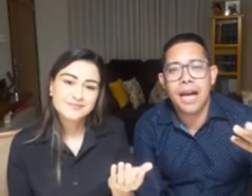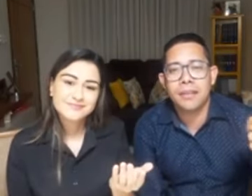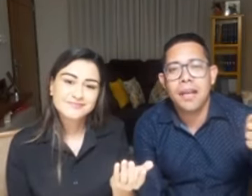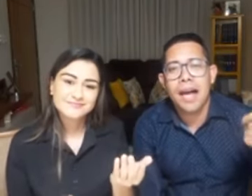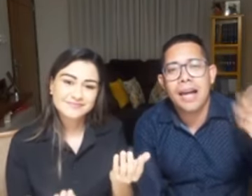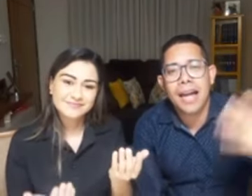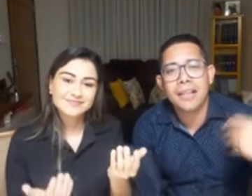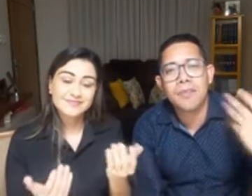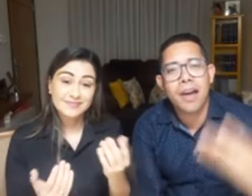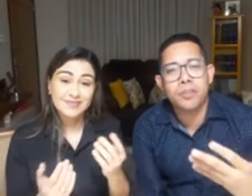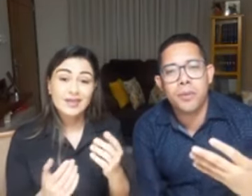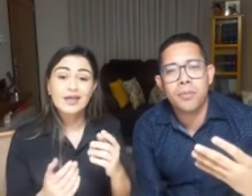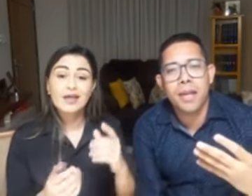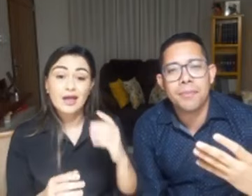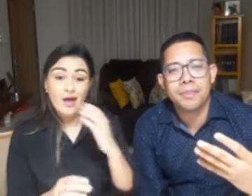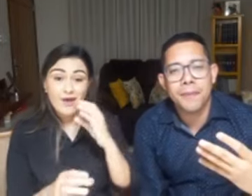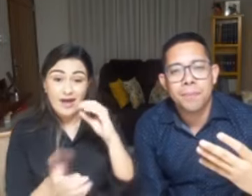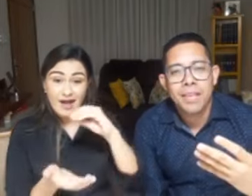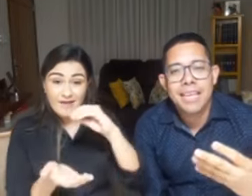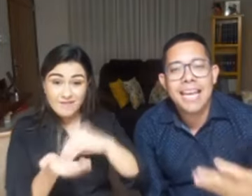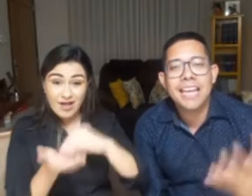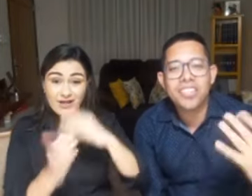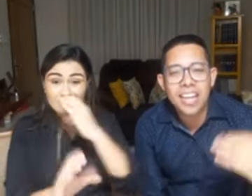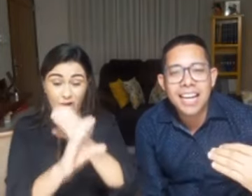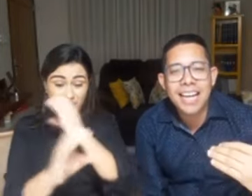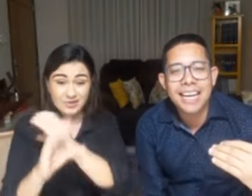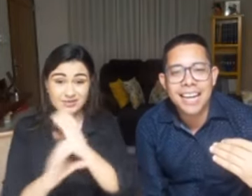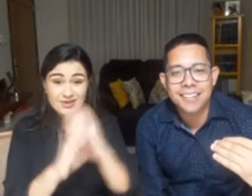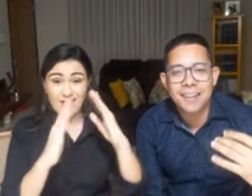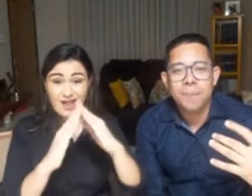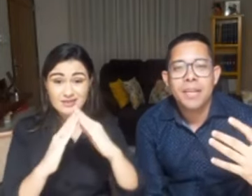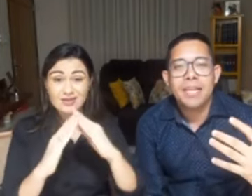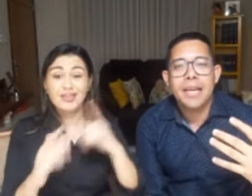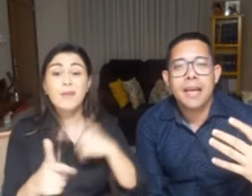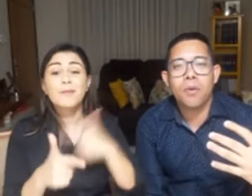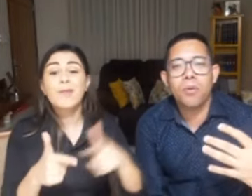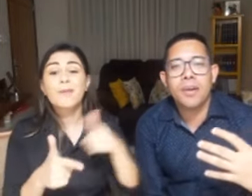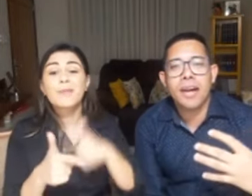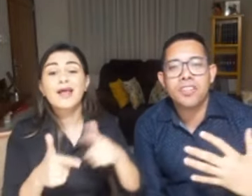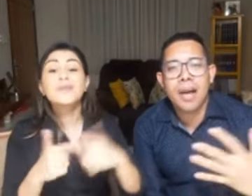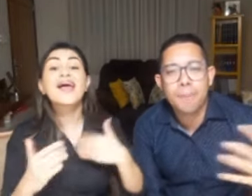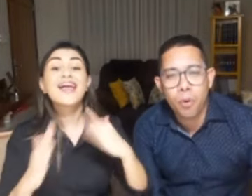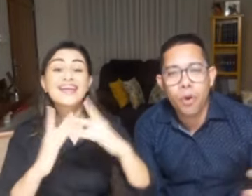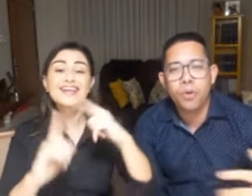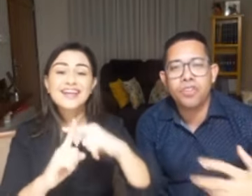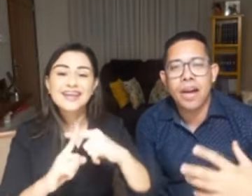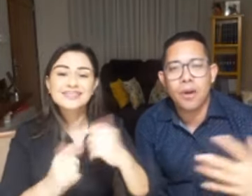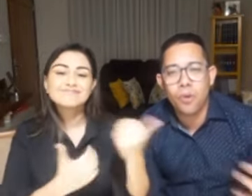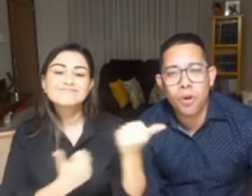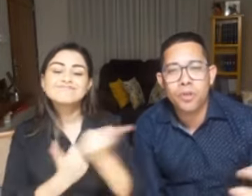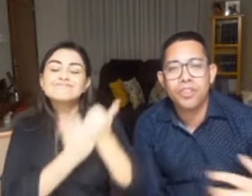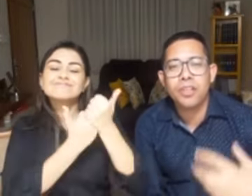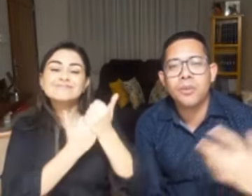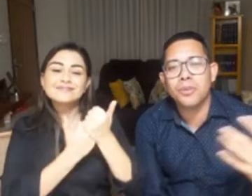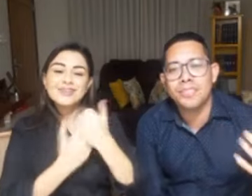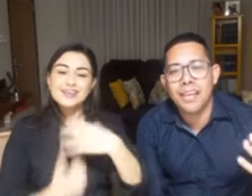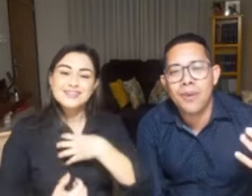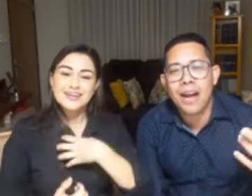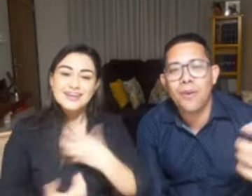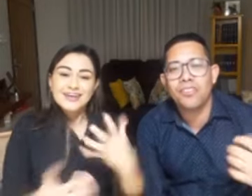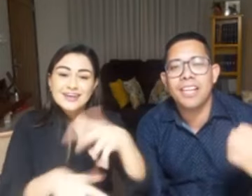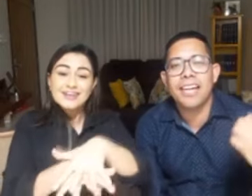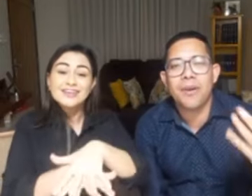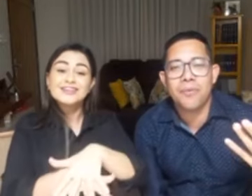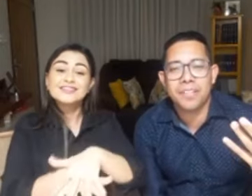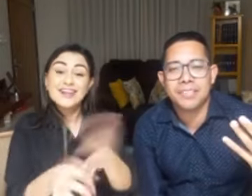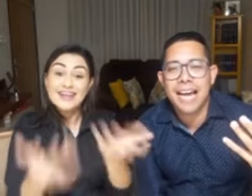em casa acarreta vários problemas. E aí ele chega na igreja e é um lugar de apoio, de acolho, de inclusão,